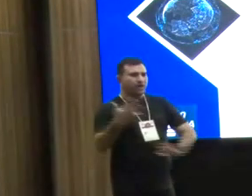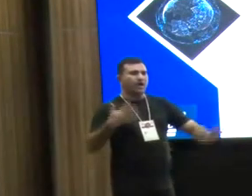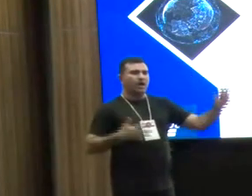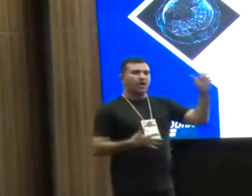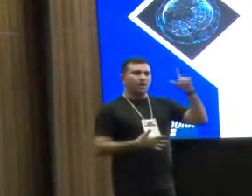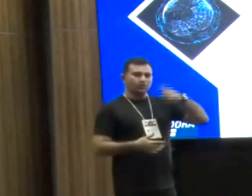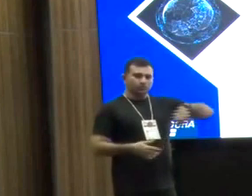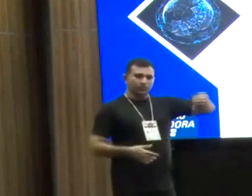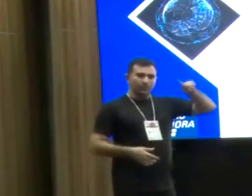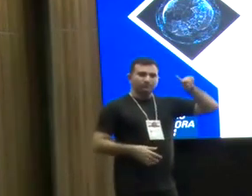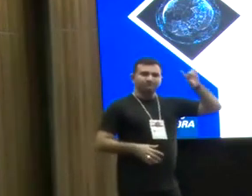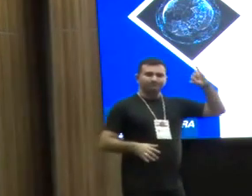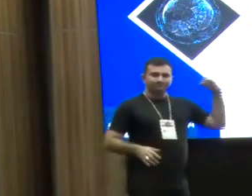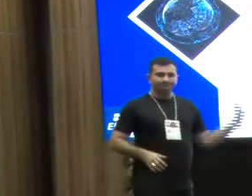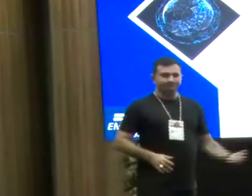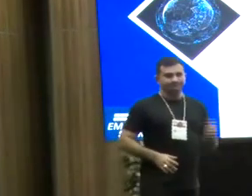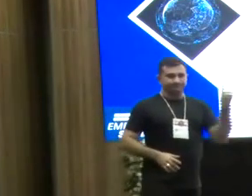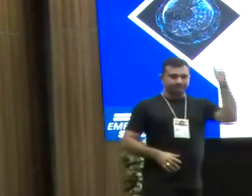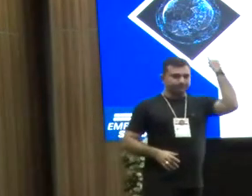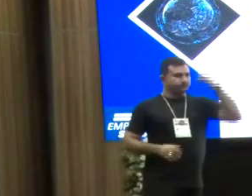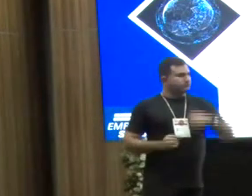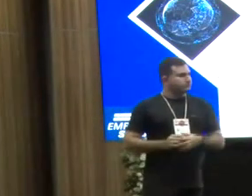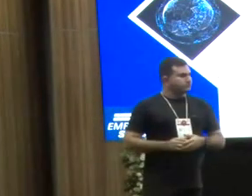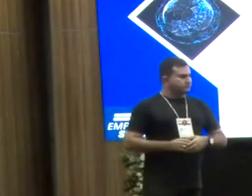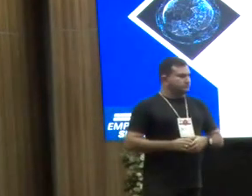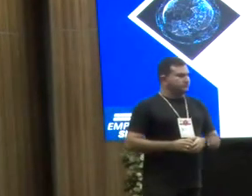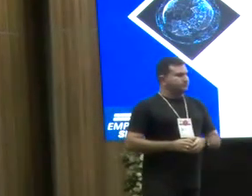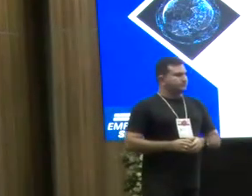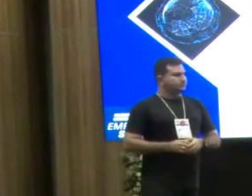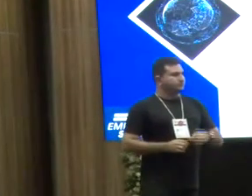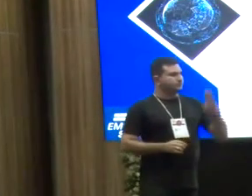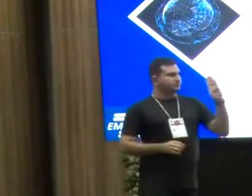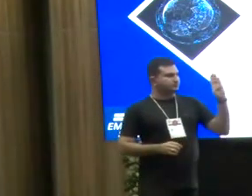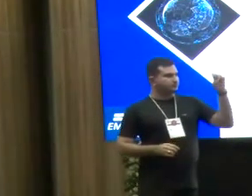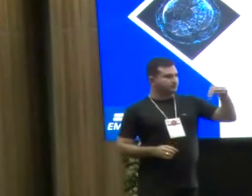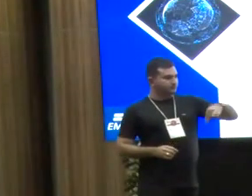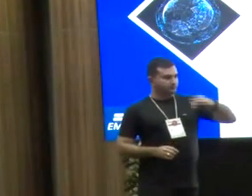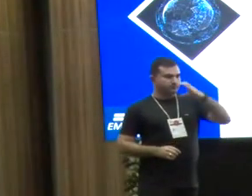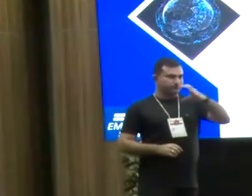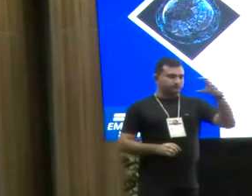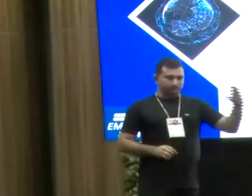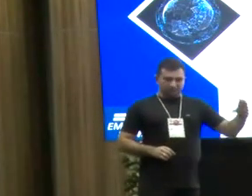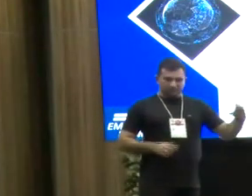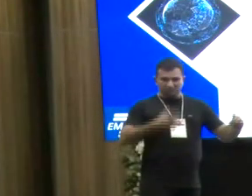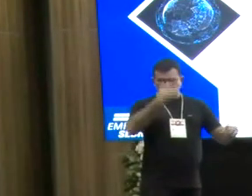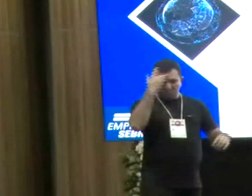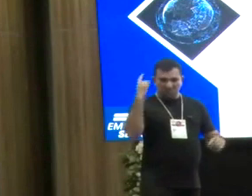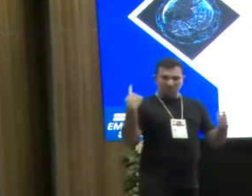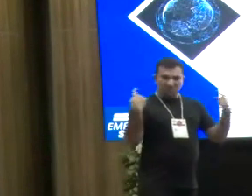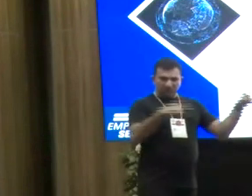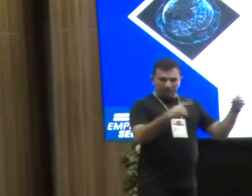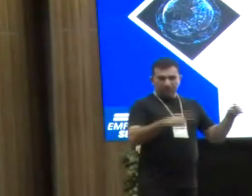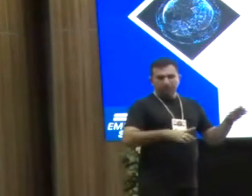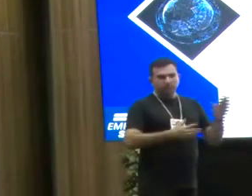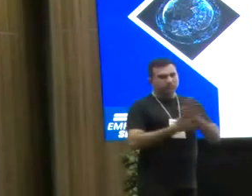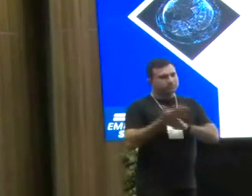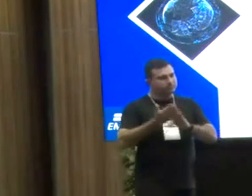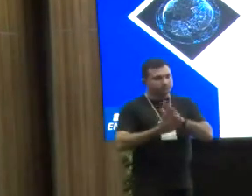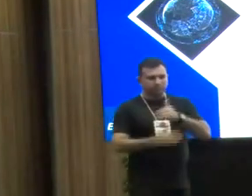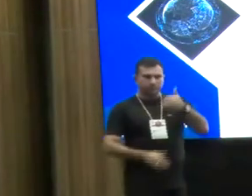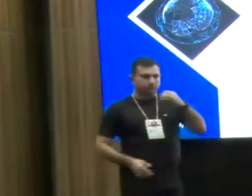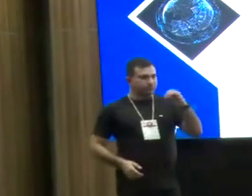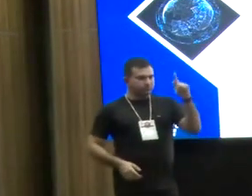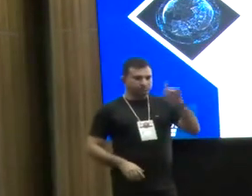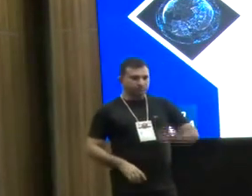nós. Ninguém questiona a BNCC nas 10 competências gerais, que vai